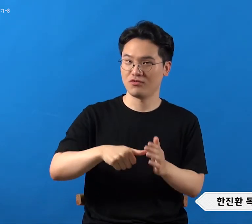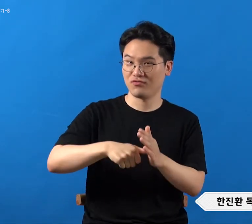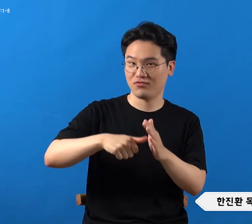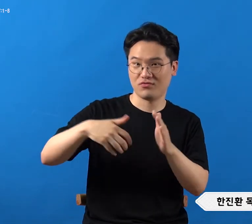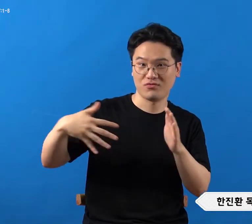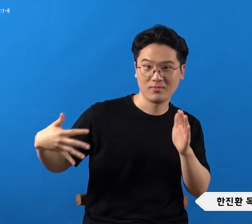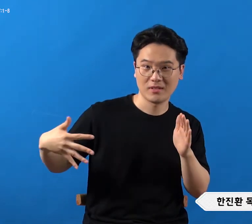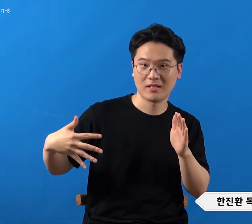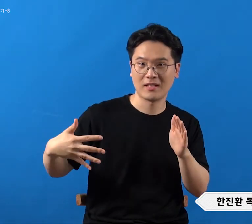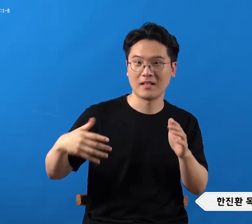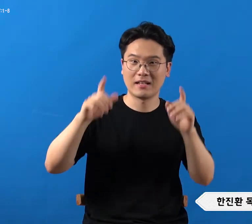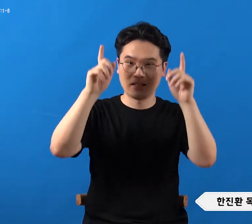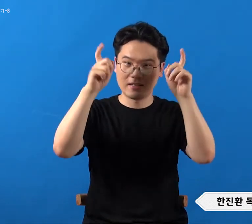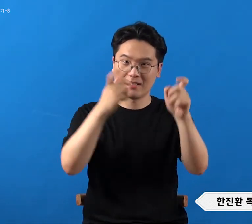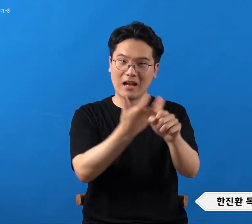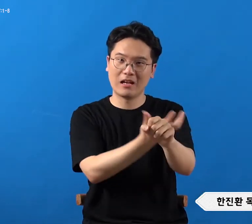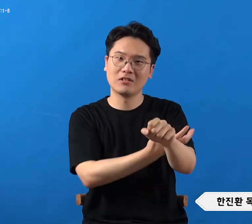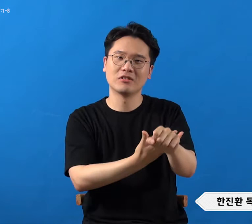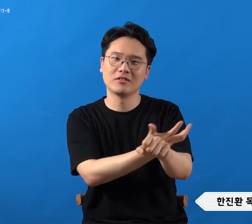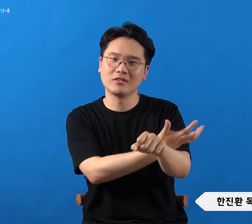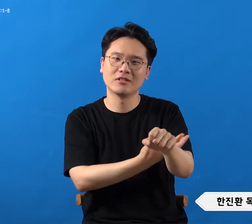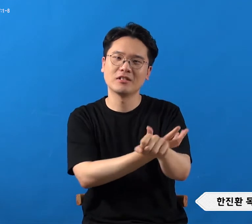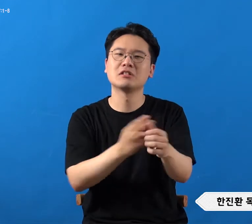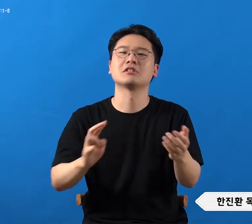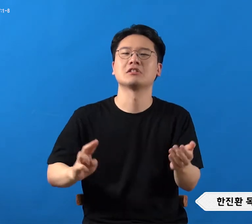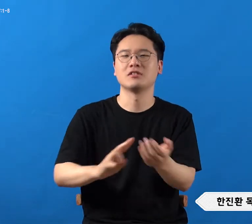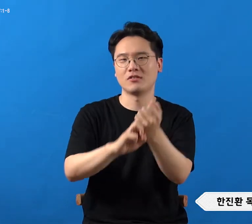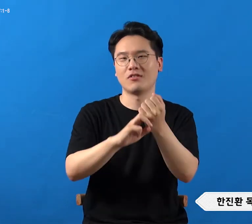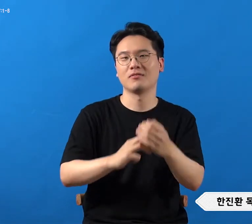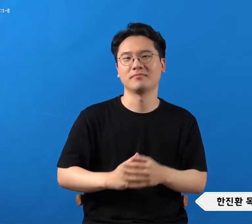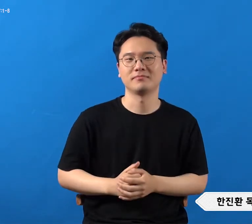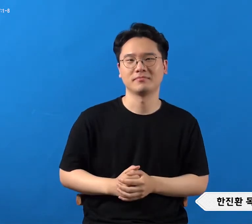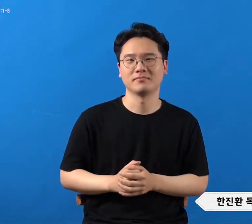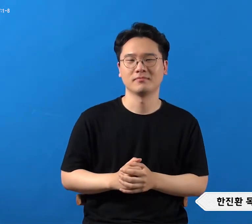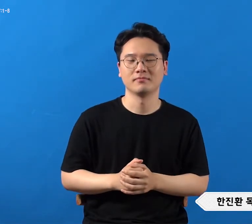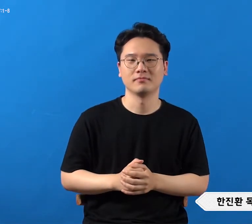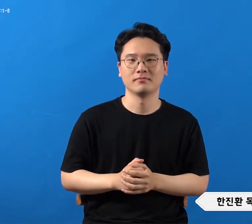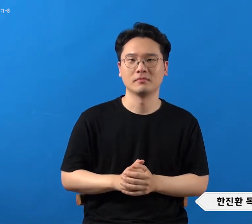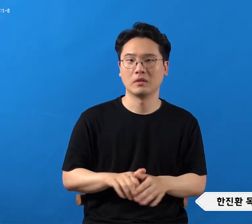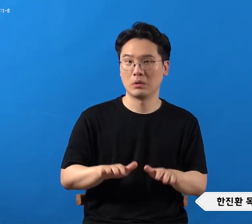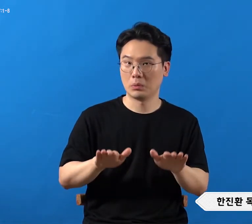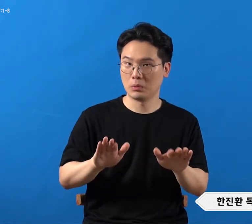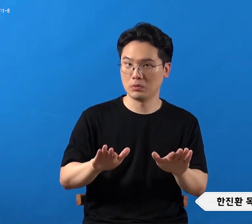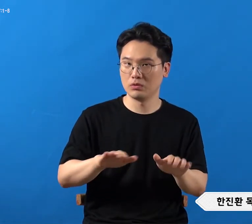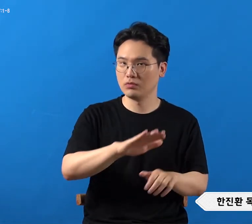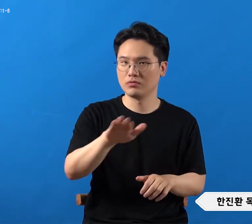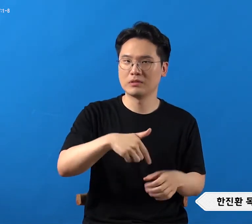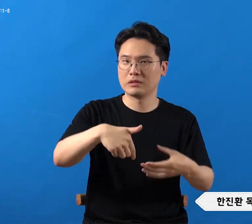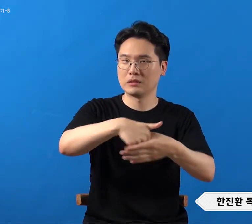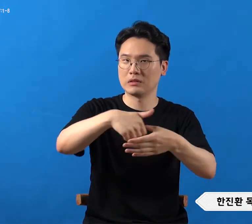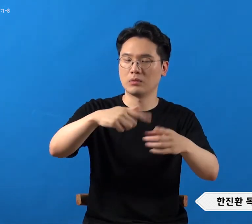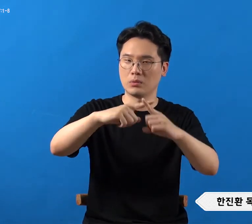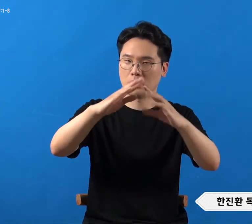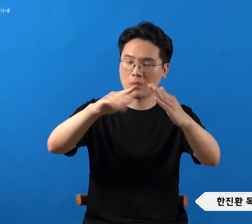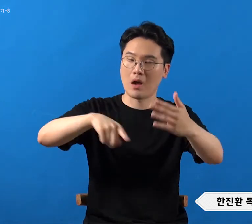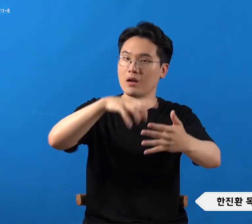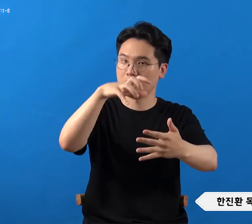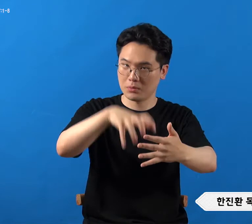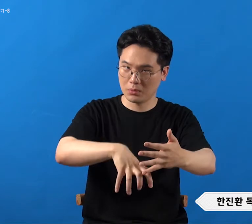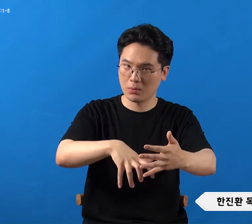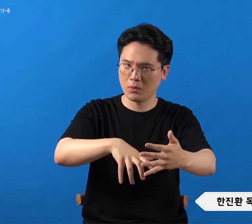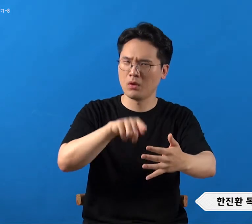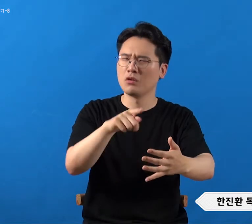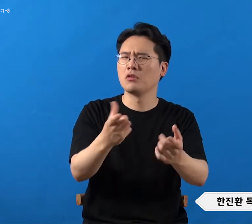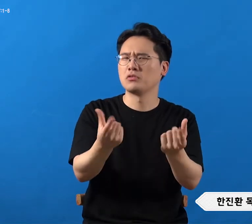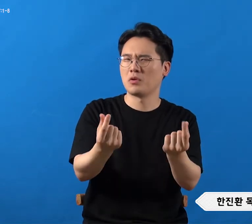유명한 양털 뭉치 시험입니다. 오늘날 교인들 가운데서도 그런 식으로 하나님의